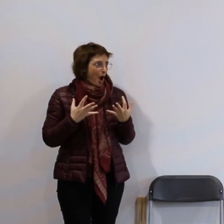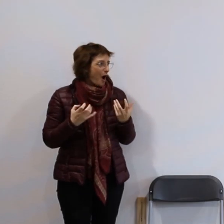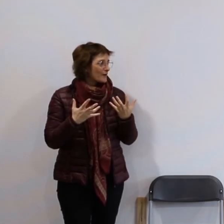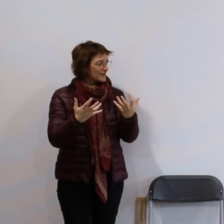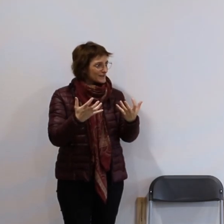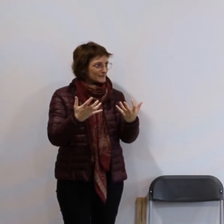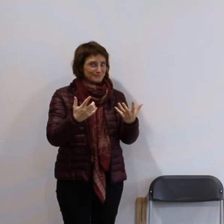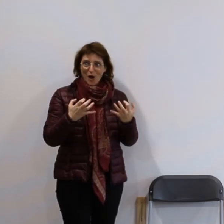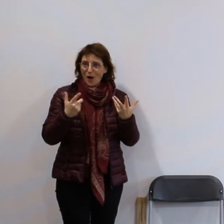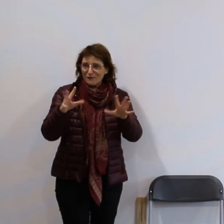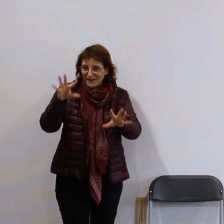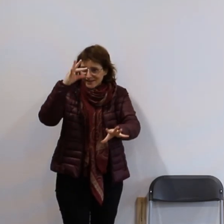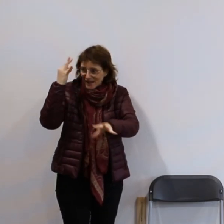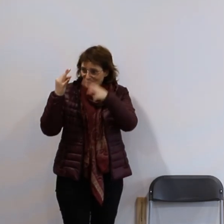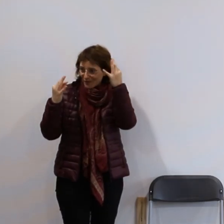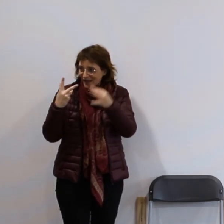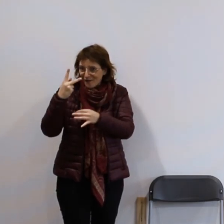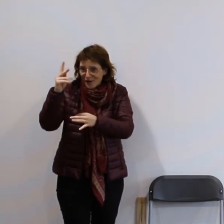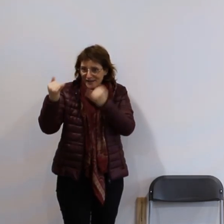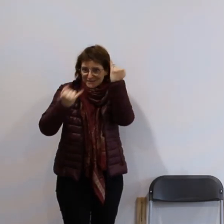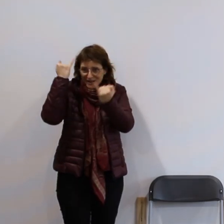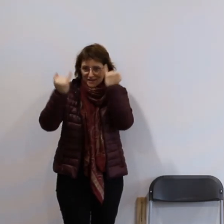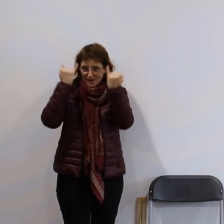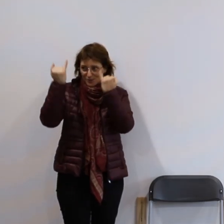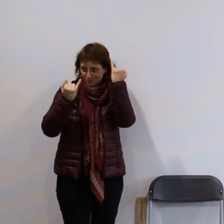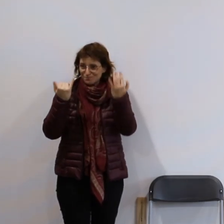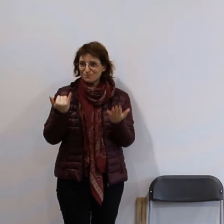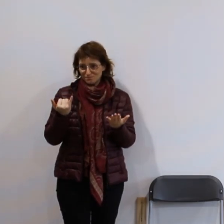de découvrir ce que vous avez imaginé